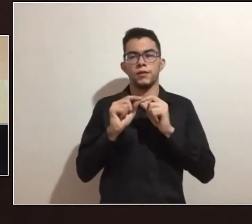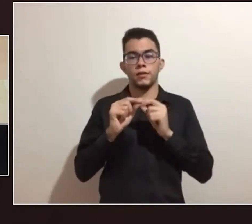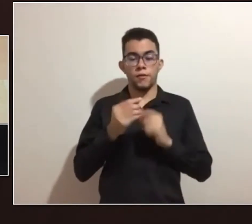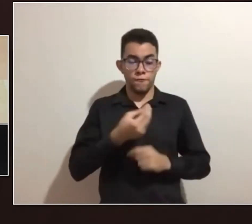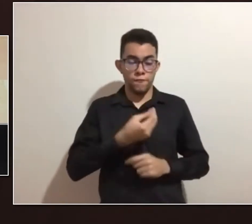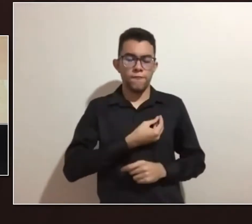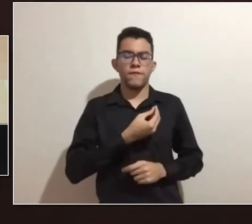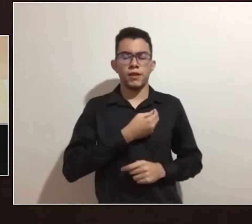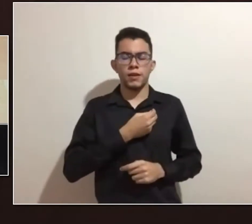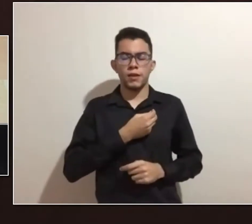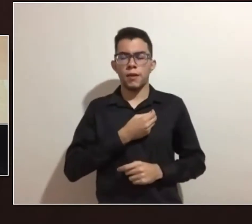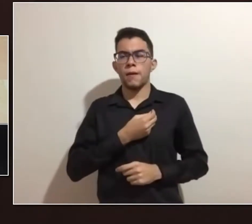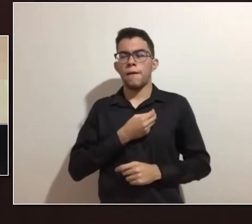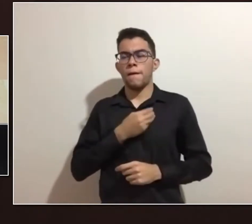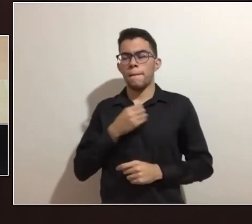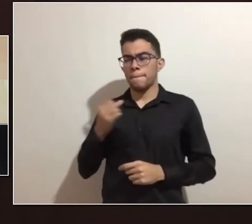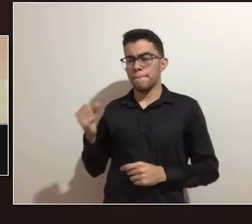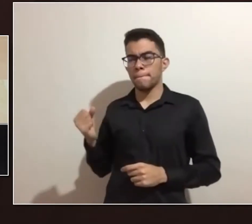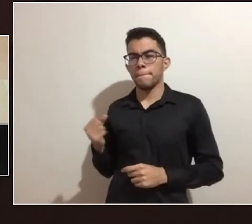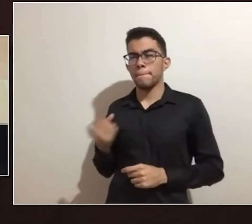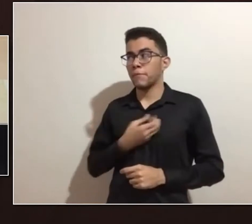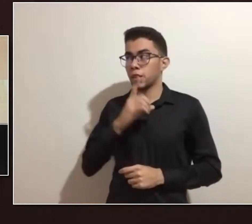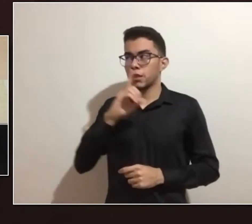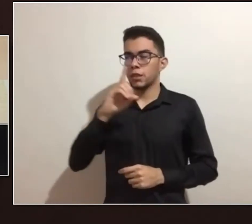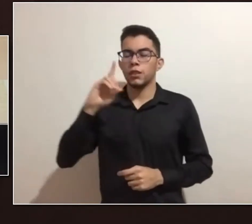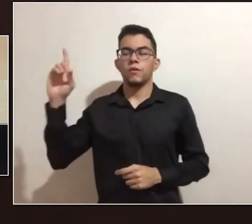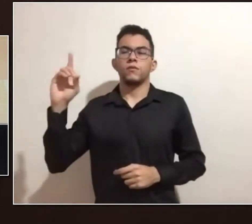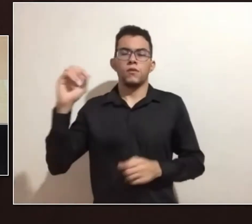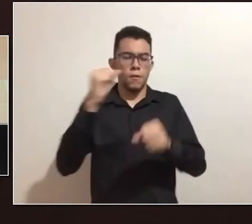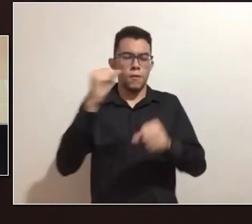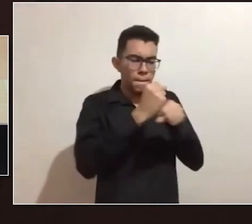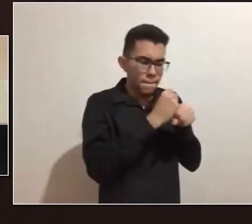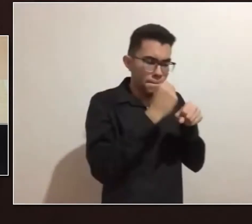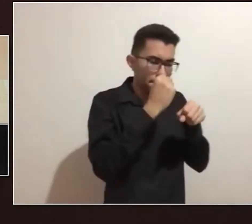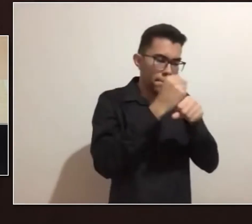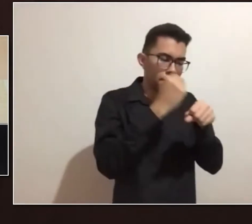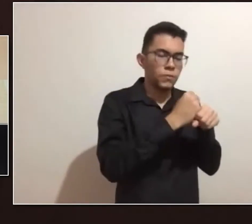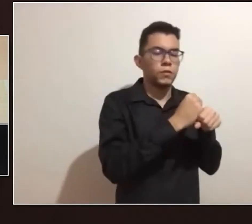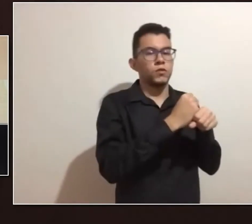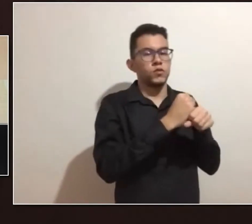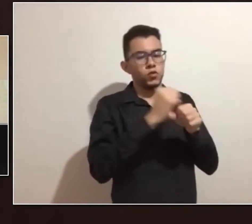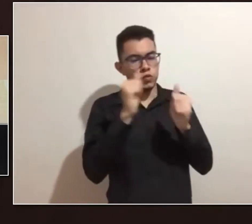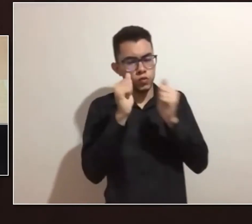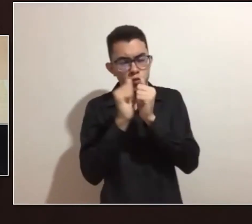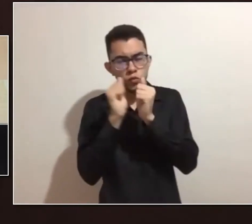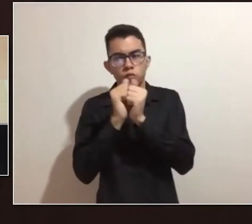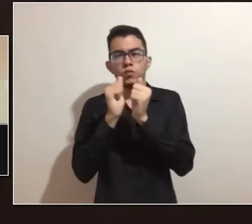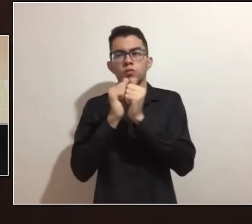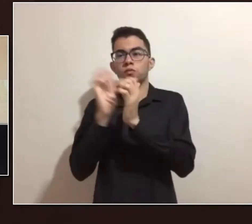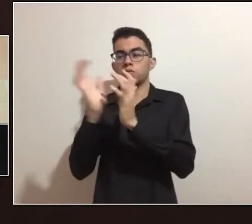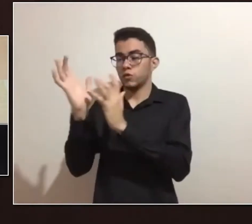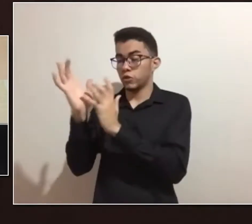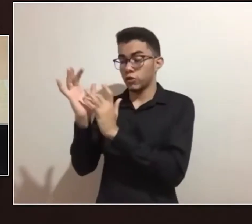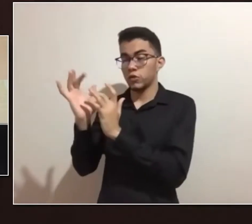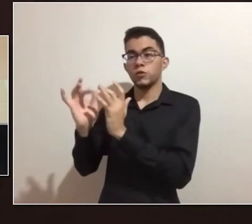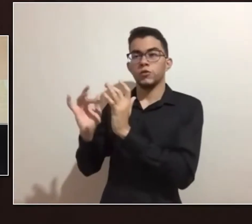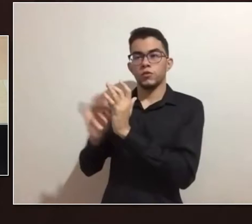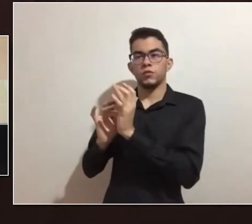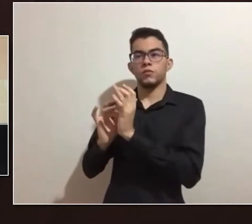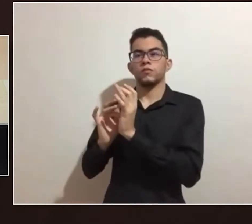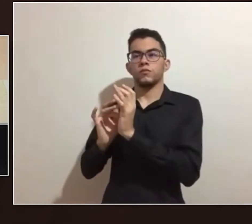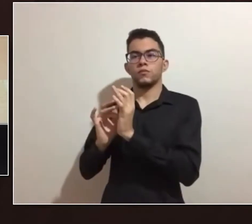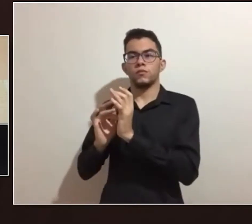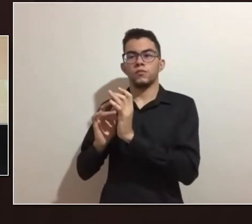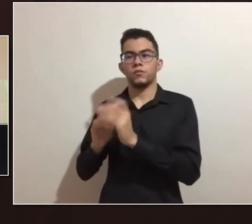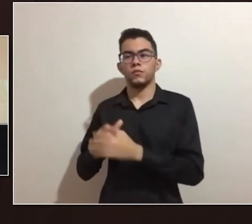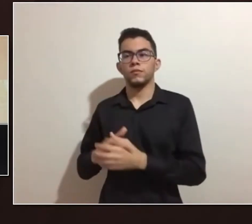sendo edificadas sobre a pedra viva, que é Cristo, aquela pedra angular que